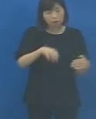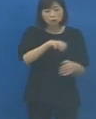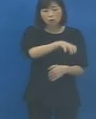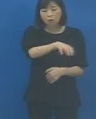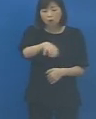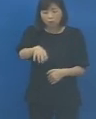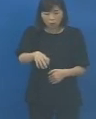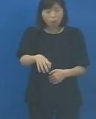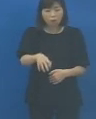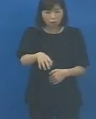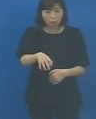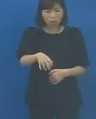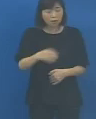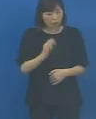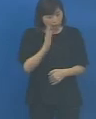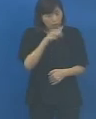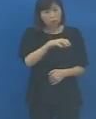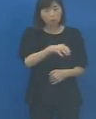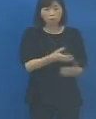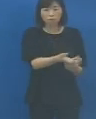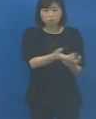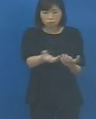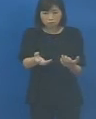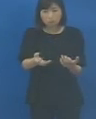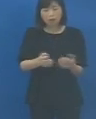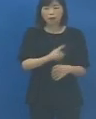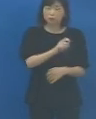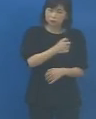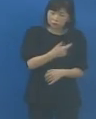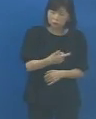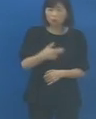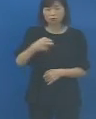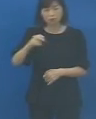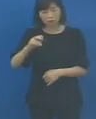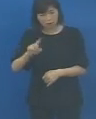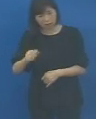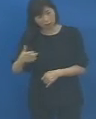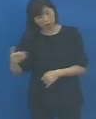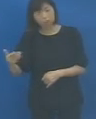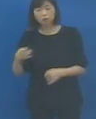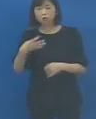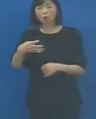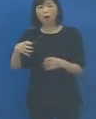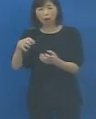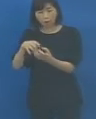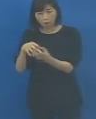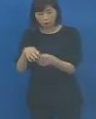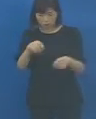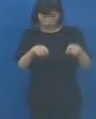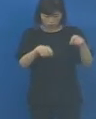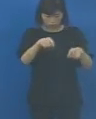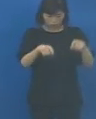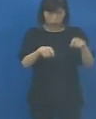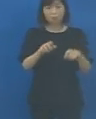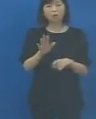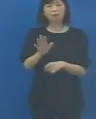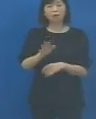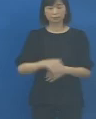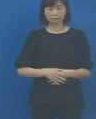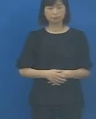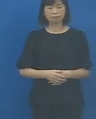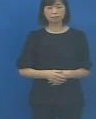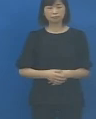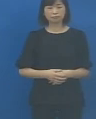て、調整後こういう16箱、13箱、7箱、4箱という形になります。